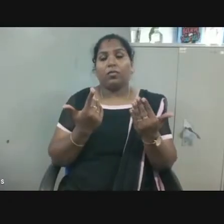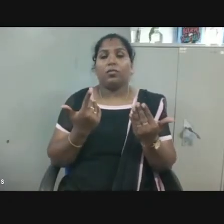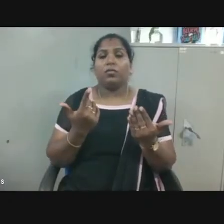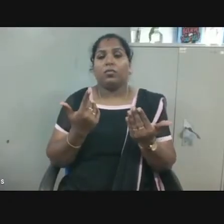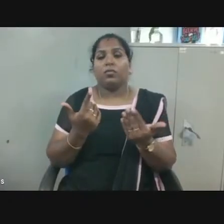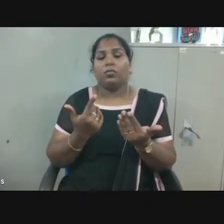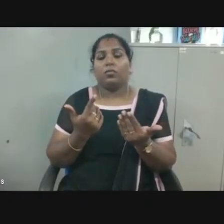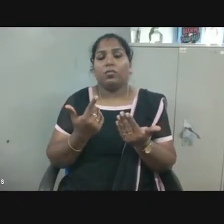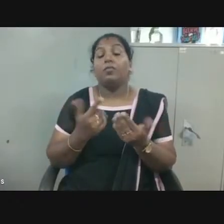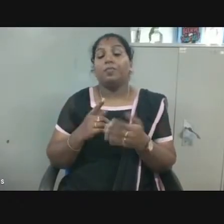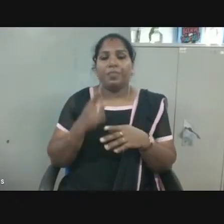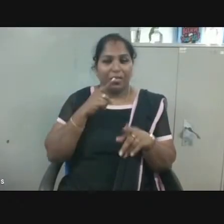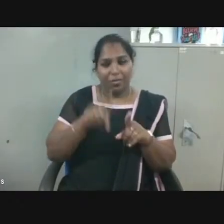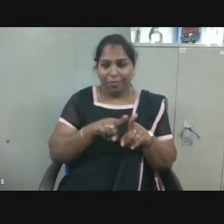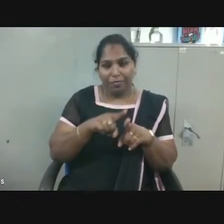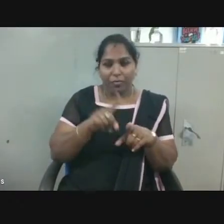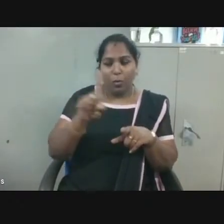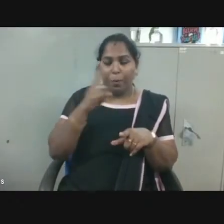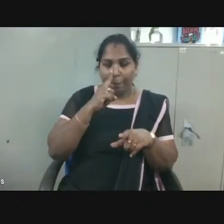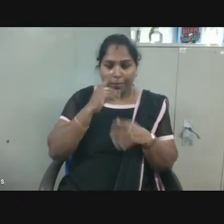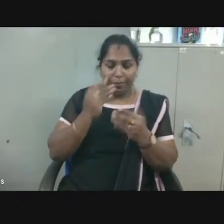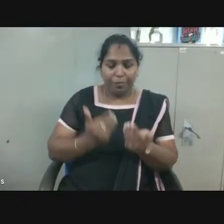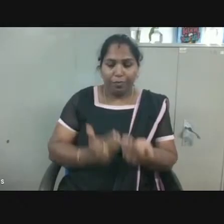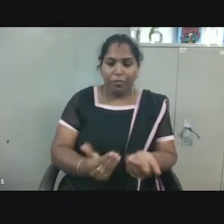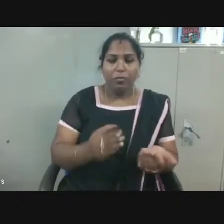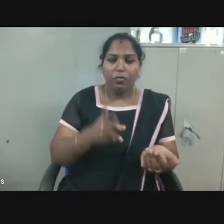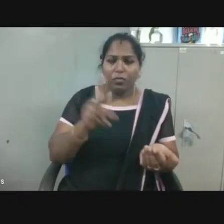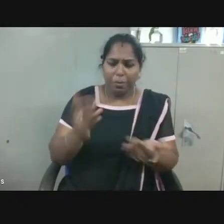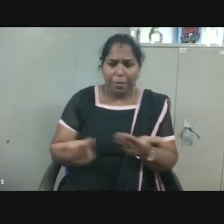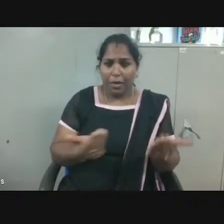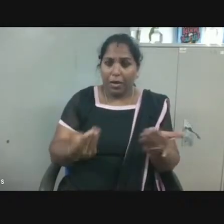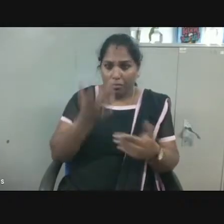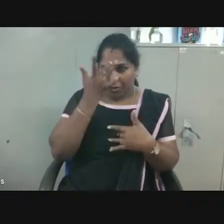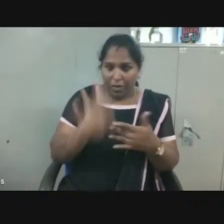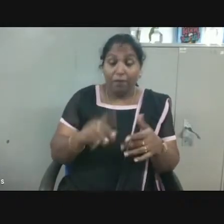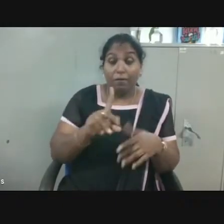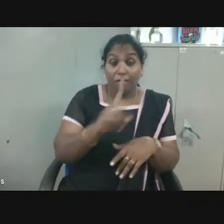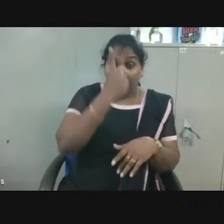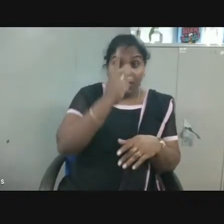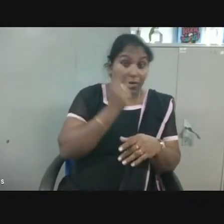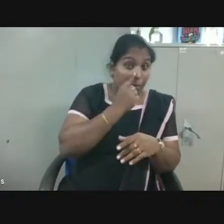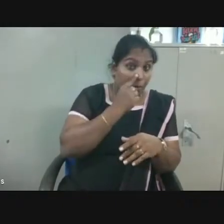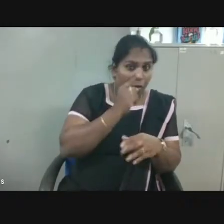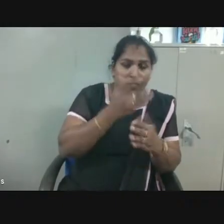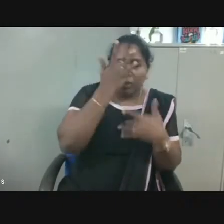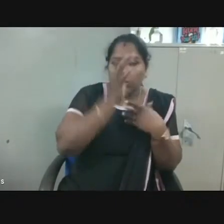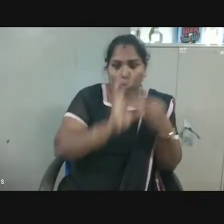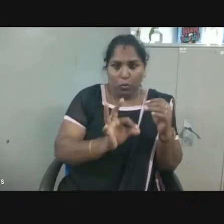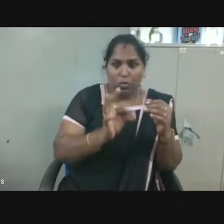വിവാഹപ്രായമാകുമ്പോൾ അവർക്കുള്ള കൗൺസിലിംഗ് നമ്മൾ കൊടുക്കും. അപ്പോഴാണ് ഇൻവിട്രോ ഫെർട്ടിലൈസേഷൻ എന്നുള്ള അസിസ്റ്റഡ് റീപ്രൊഡക്റ്റീവ് ടെക്നിക്സ് ഒക്കെ വേണ്ടി